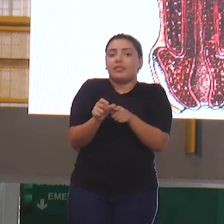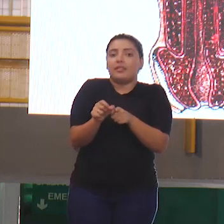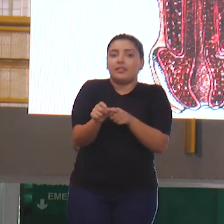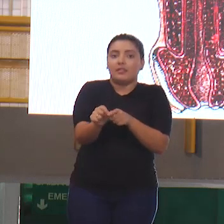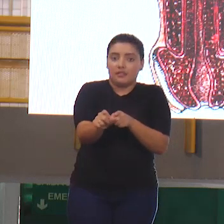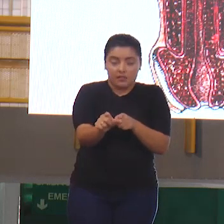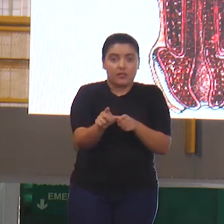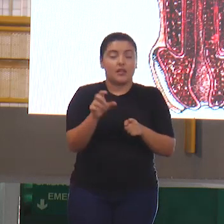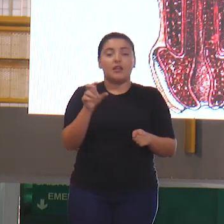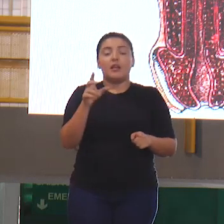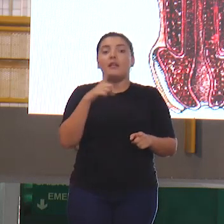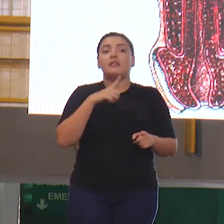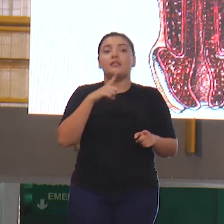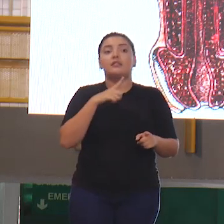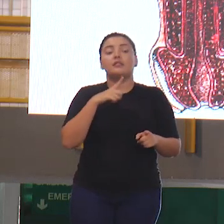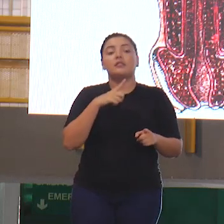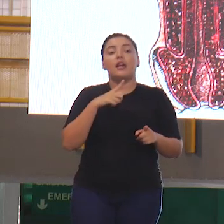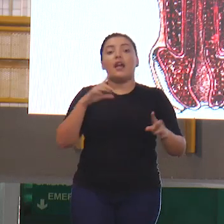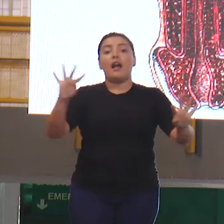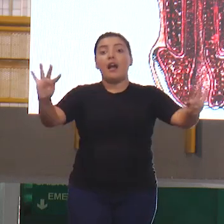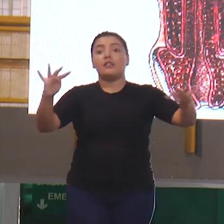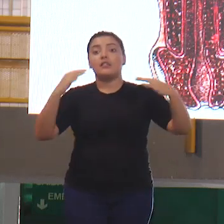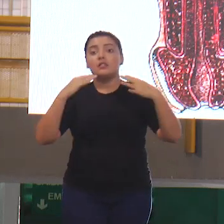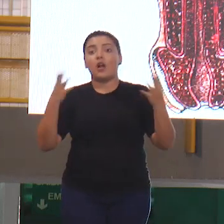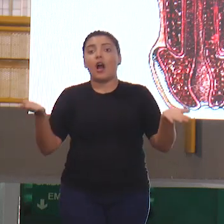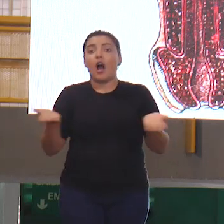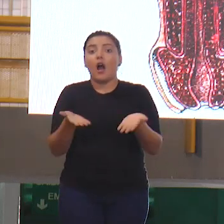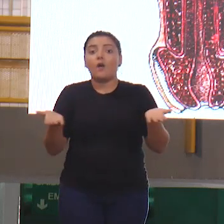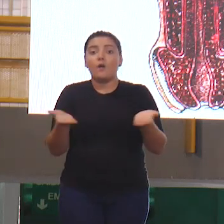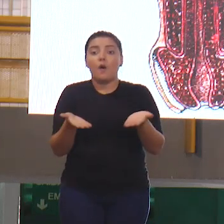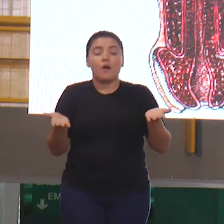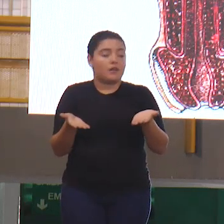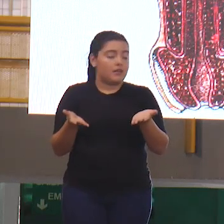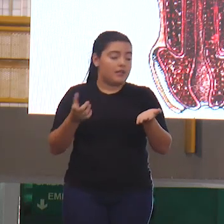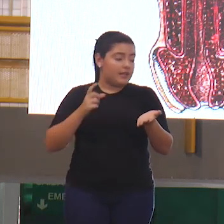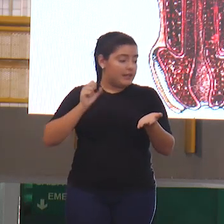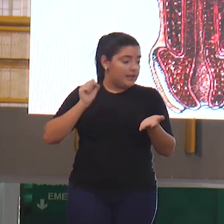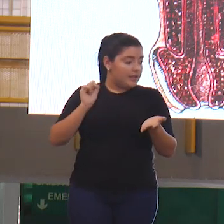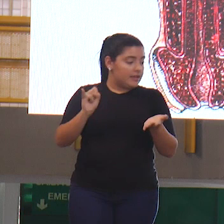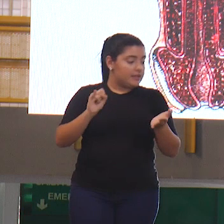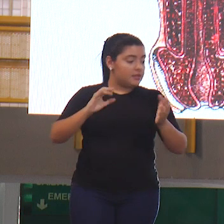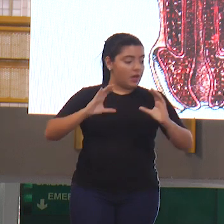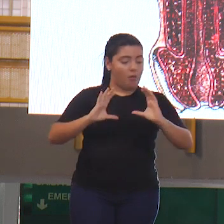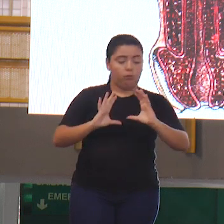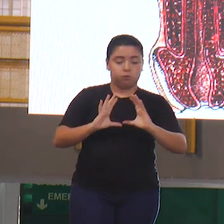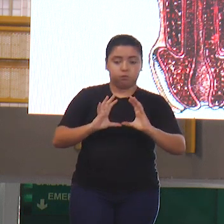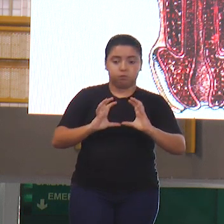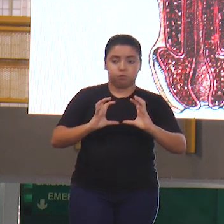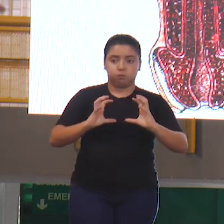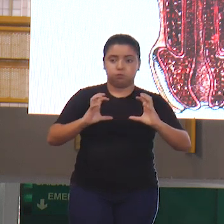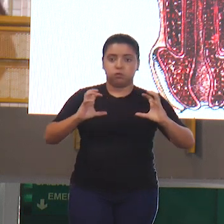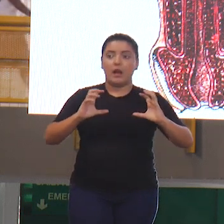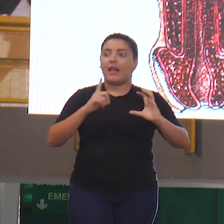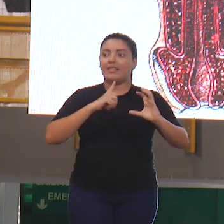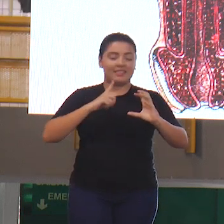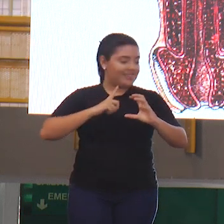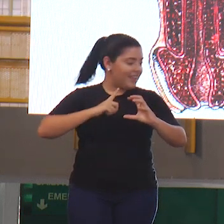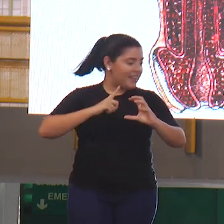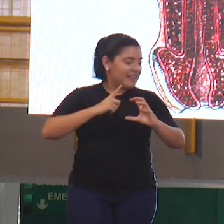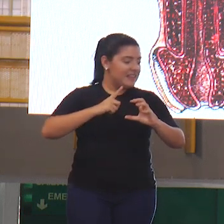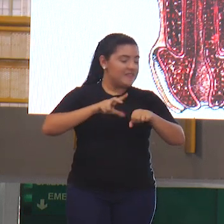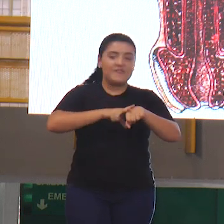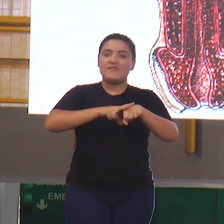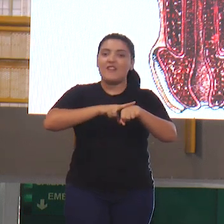quê? Para chamar já a atenção a vocês, que quando a próstata sofre uma hiperplasia, um